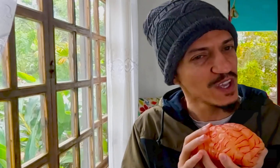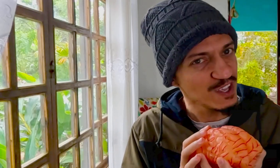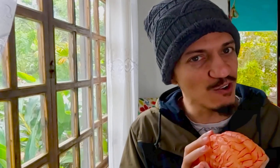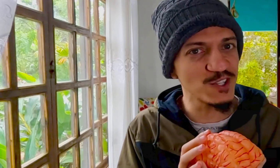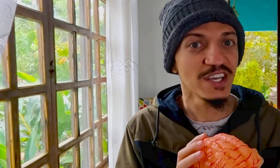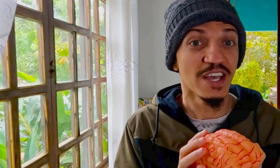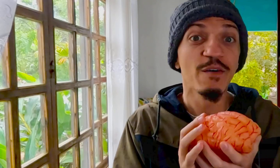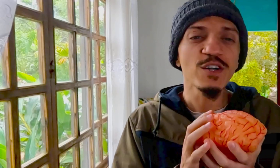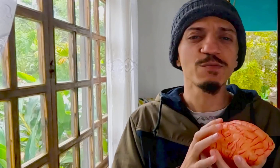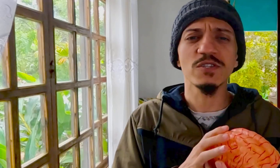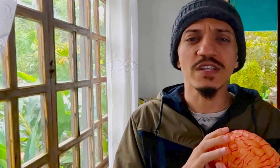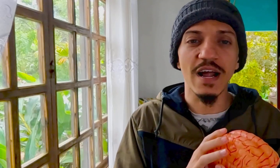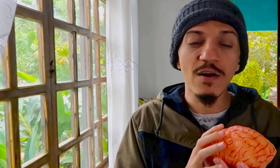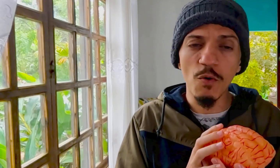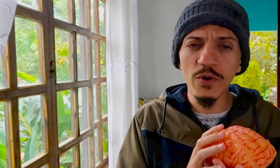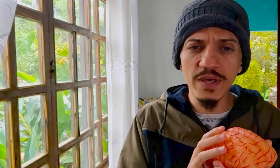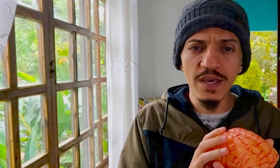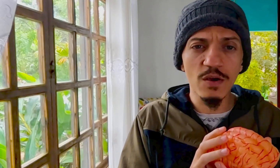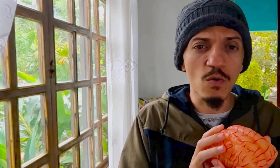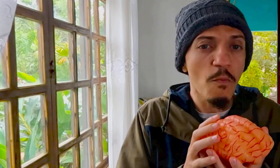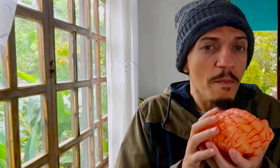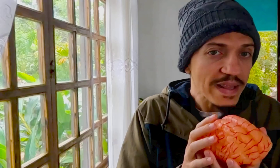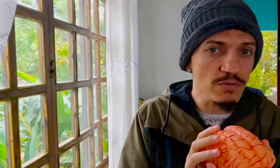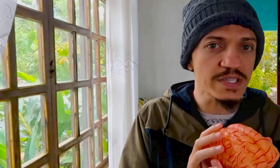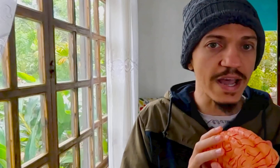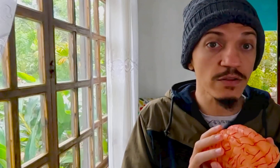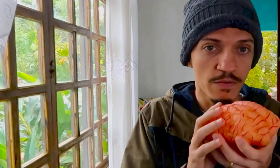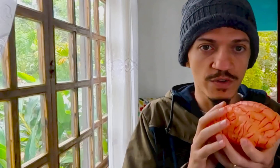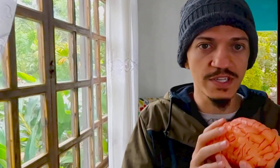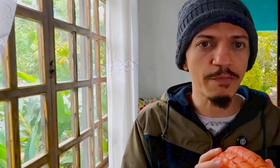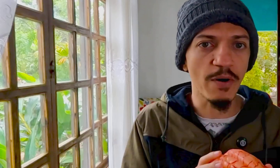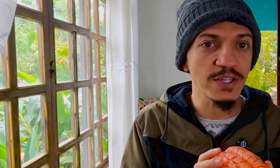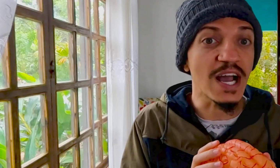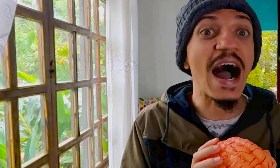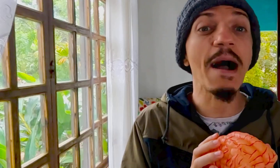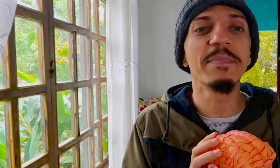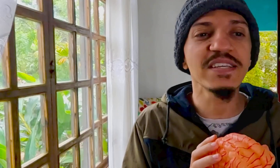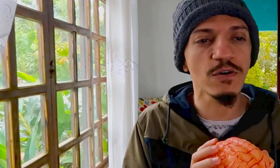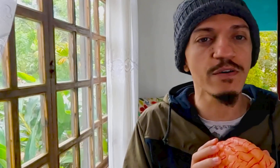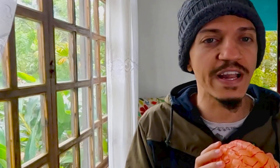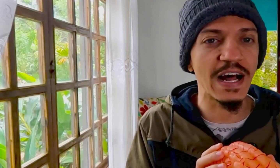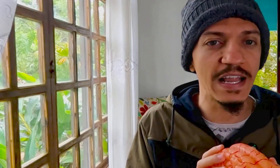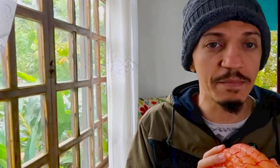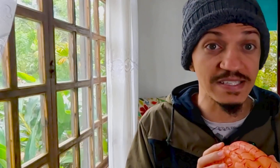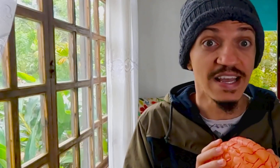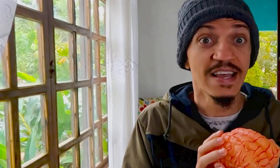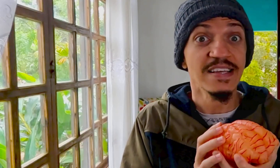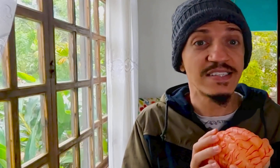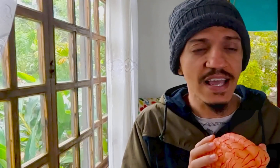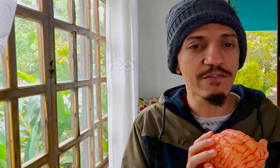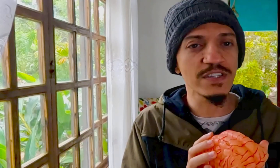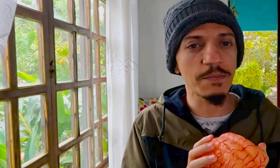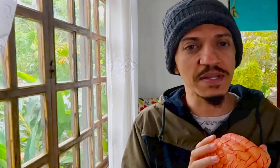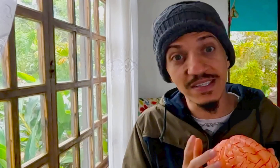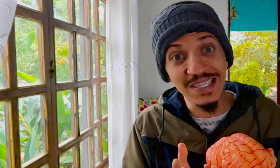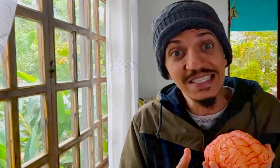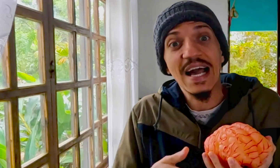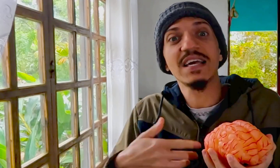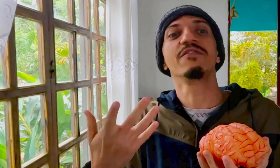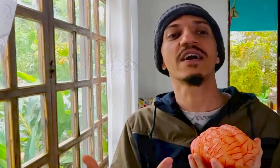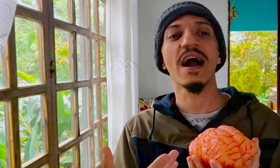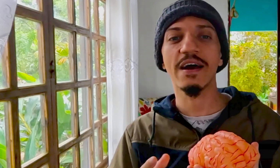mundo. E hoje eu vou te mostrar como que, com o método certo, você pode absorver a Libras sem que você